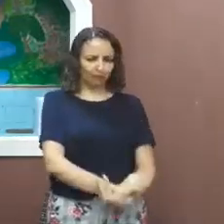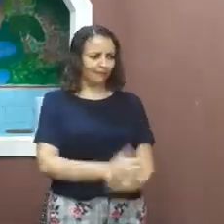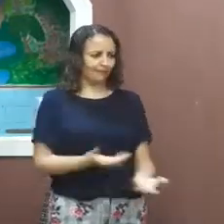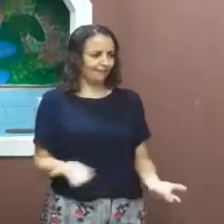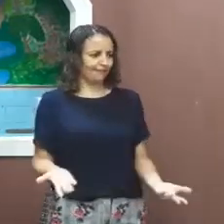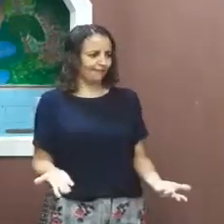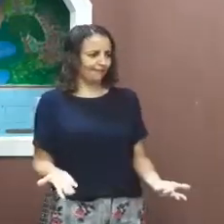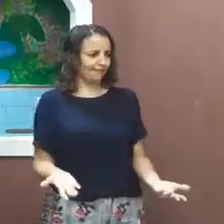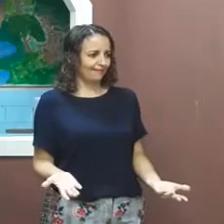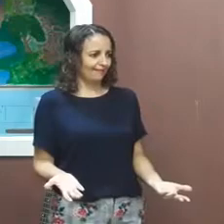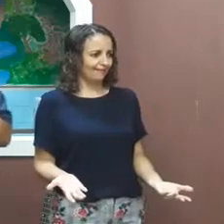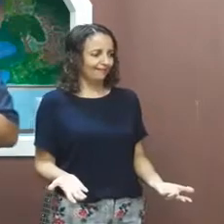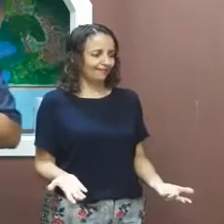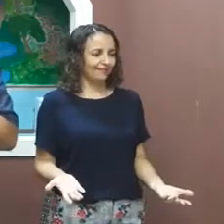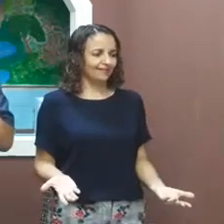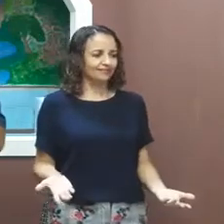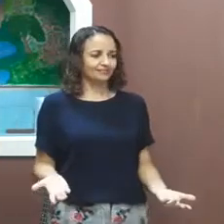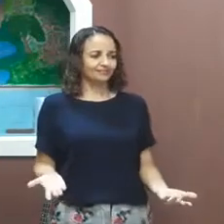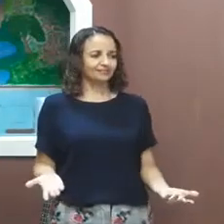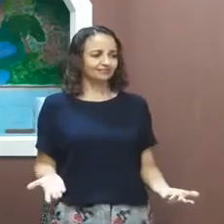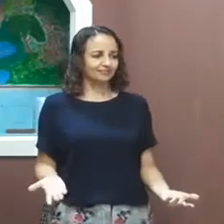Aí eu pergunto para você: